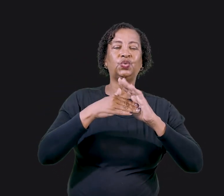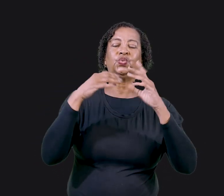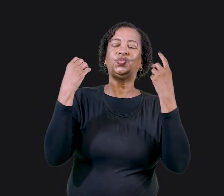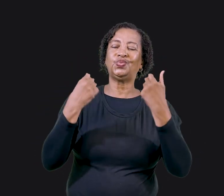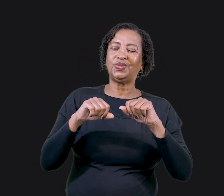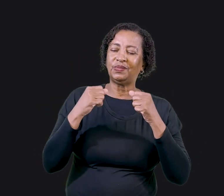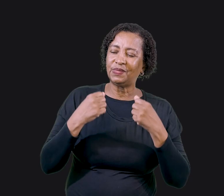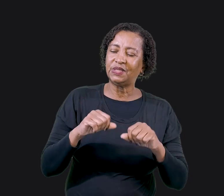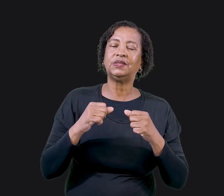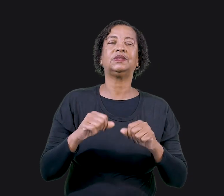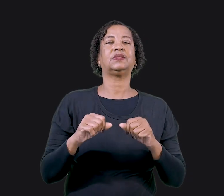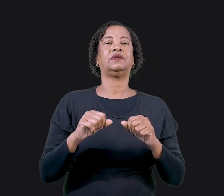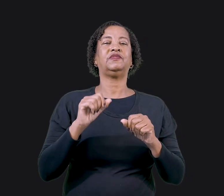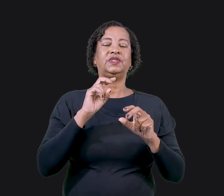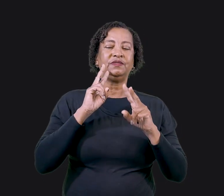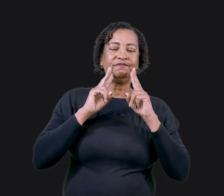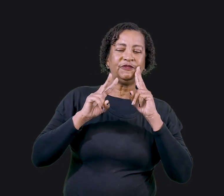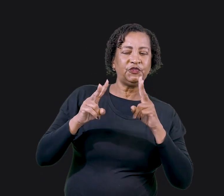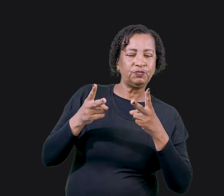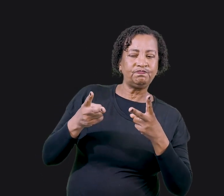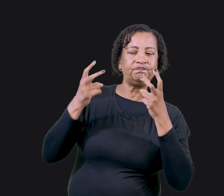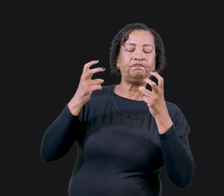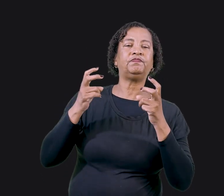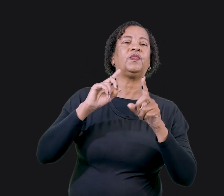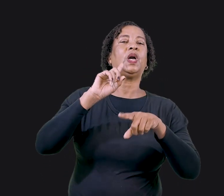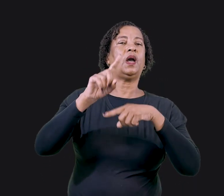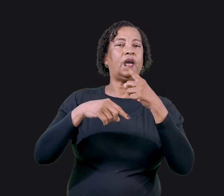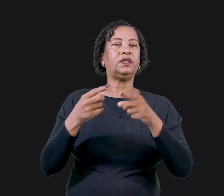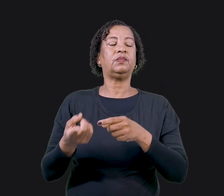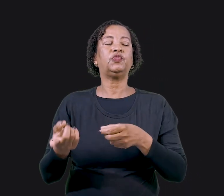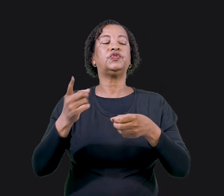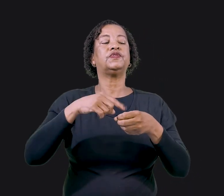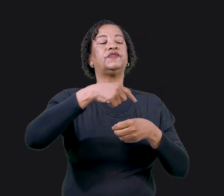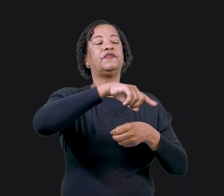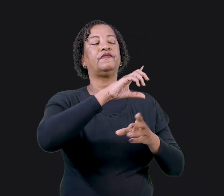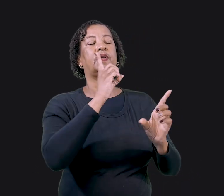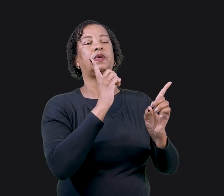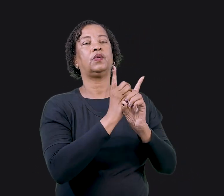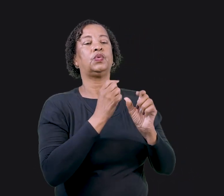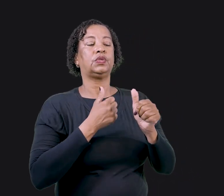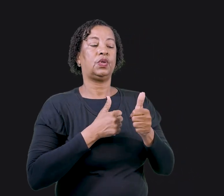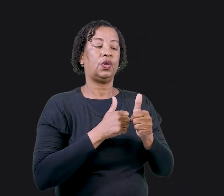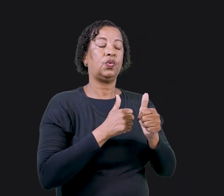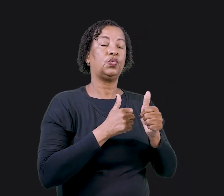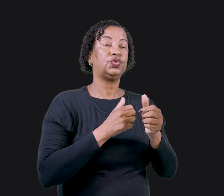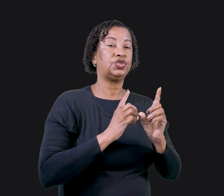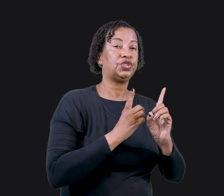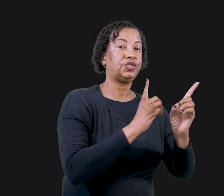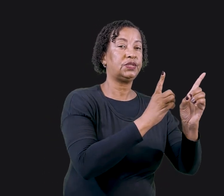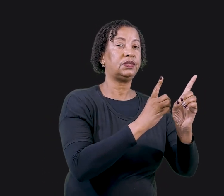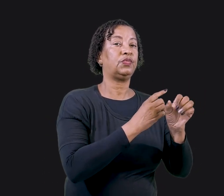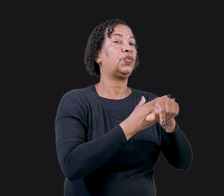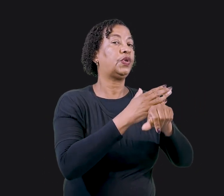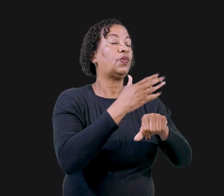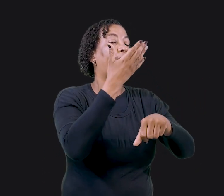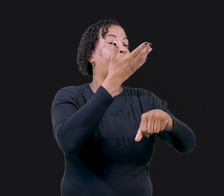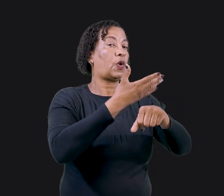ali apresentadas e depois se volta para os que ele chamou de discípulos e inicia o treinamento para que eles